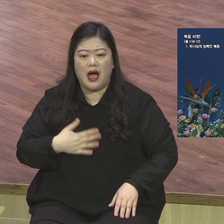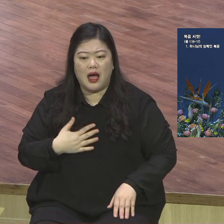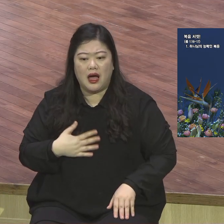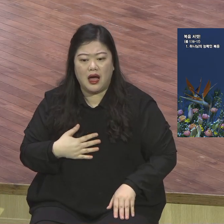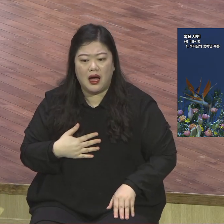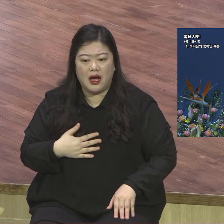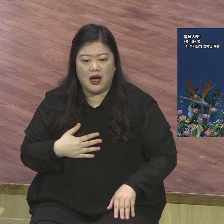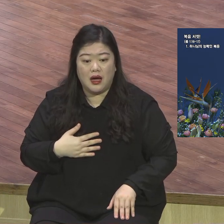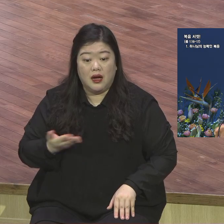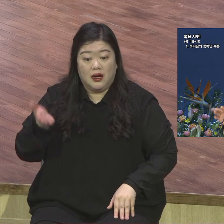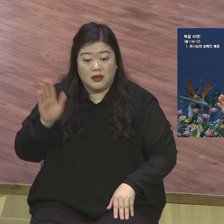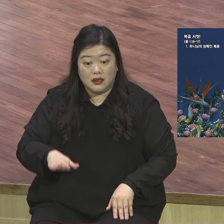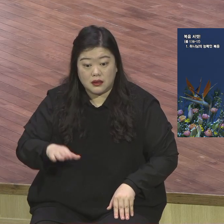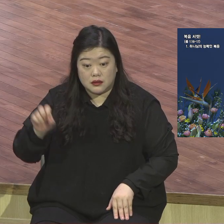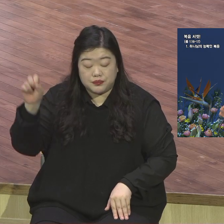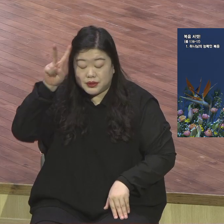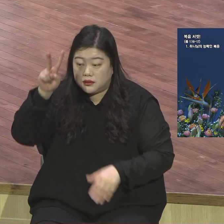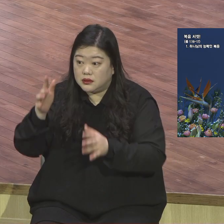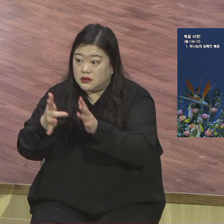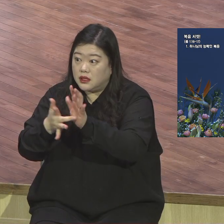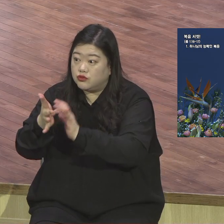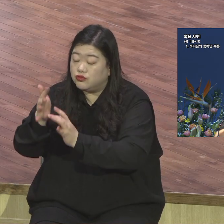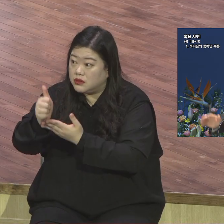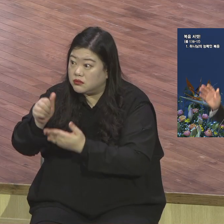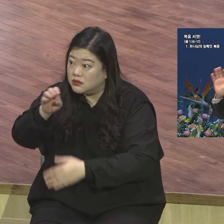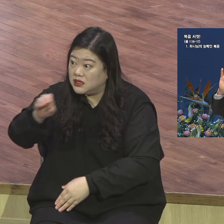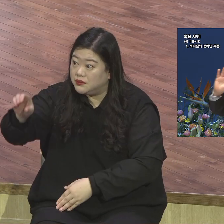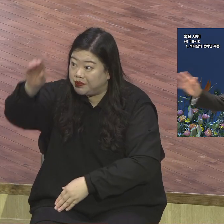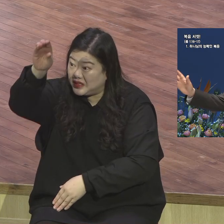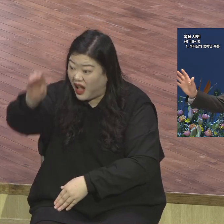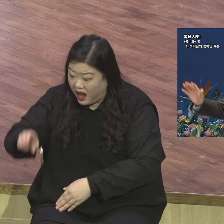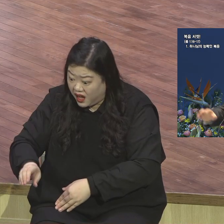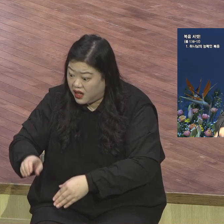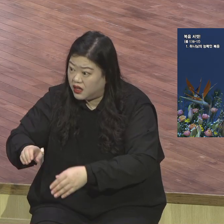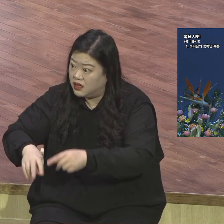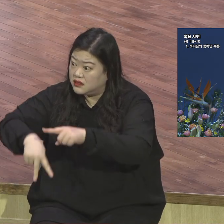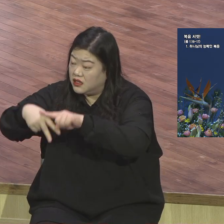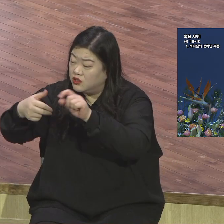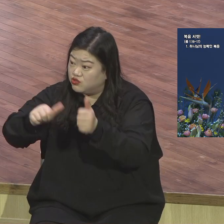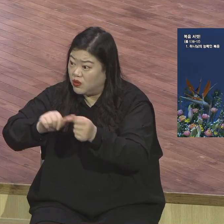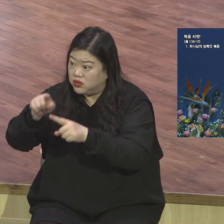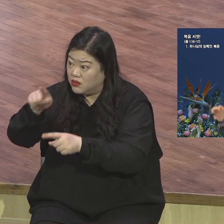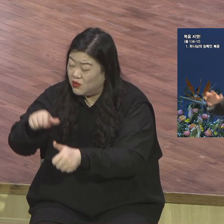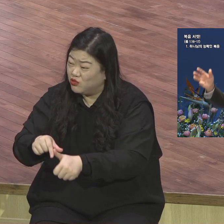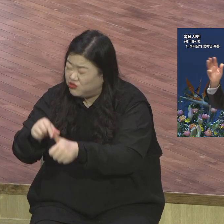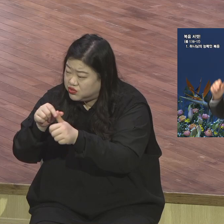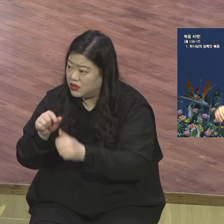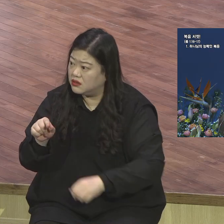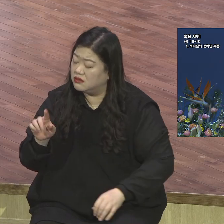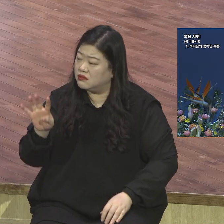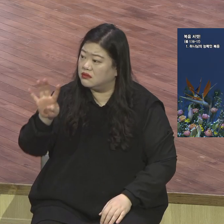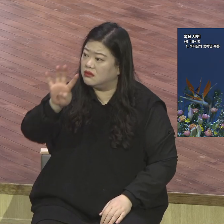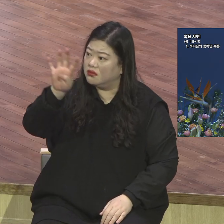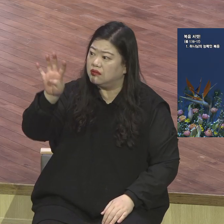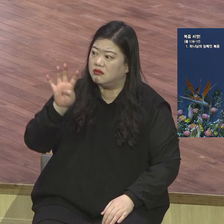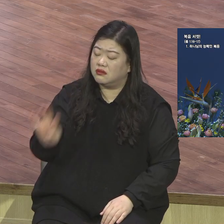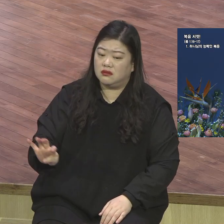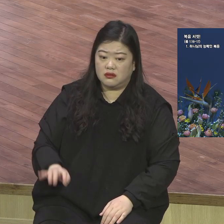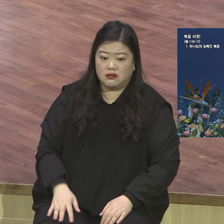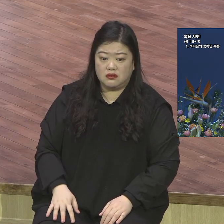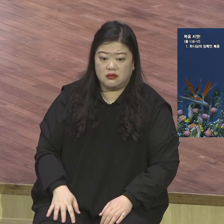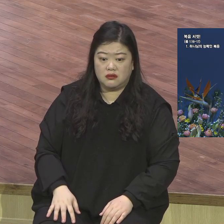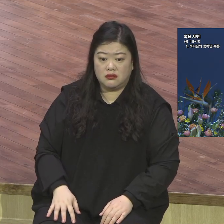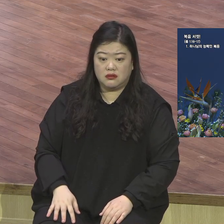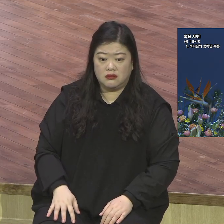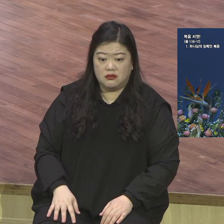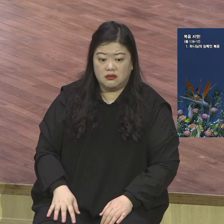박힌 그리스도를 뭐요? 전한다. 그 자체가 그리스도는 것이다. 저주받은 사람인데 어떻게 그